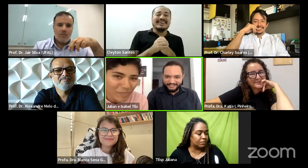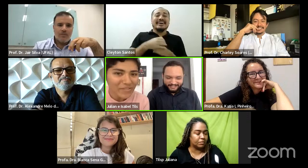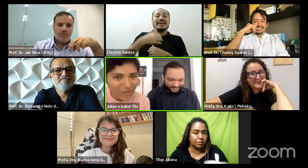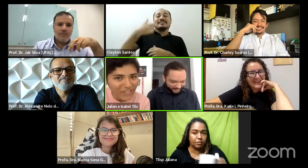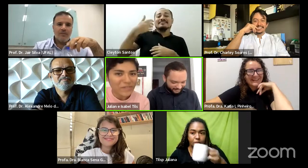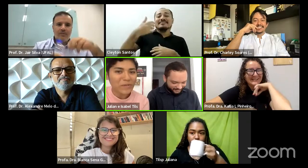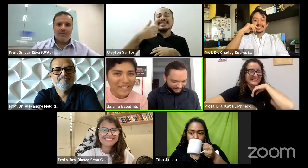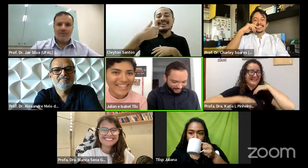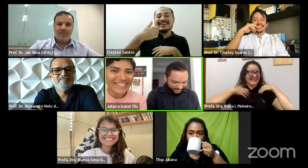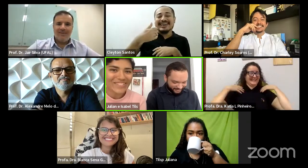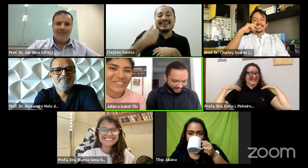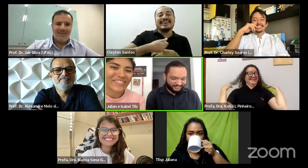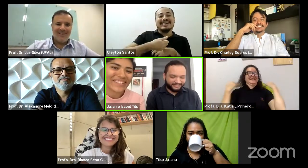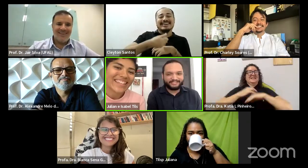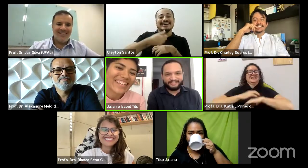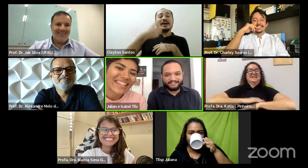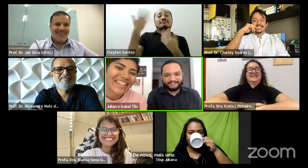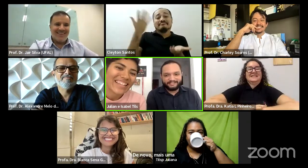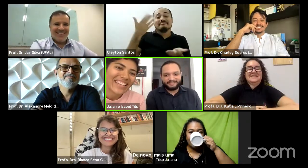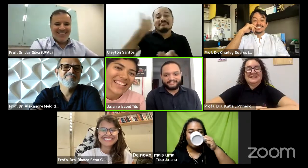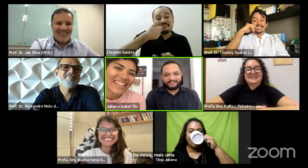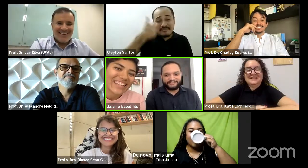De novo, mais uma vez, vou começar de novo.